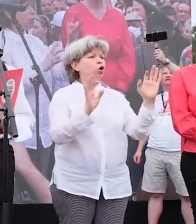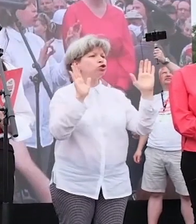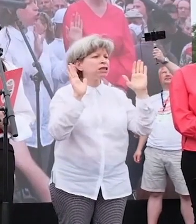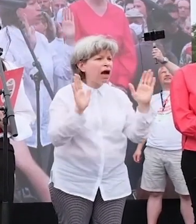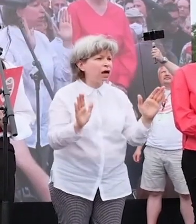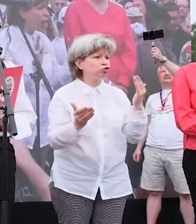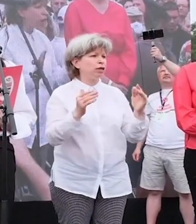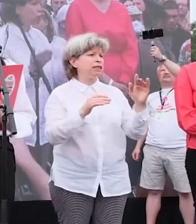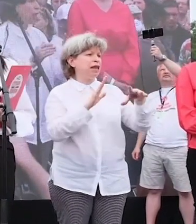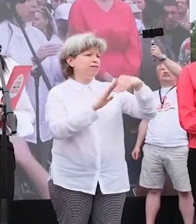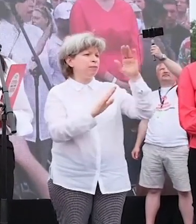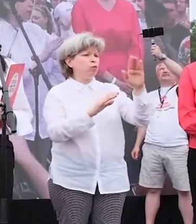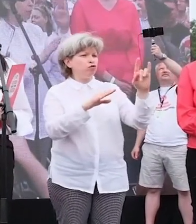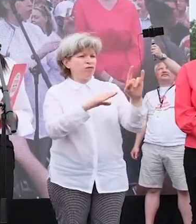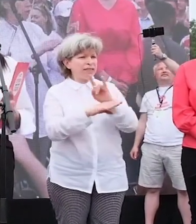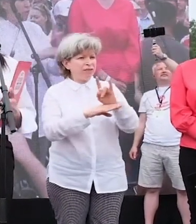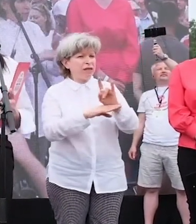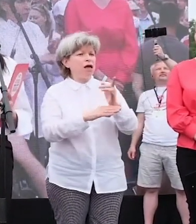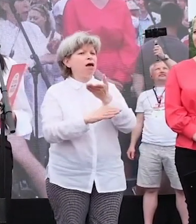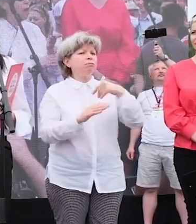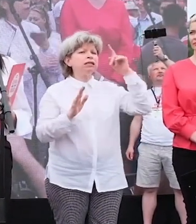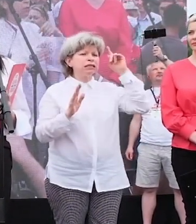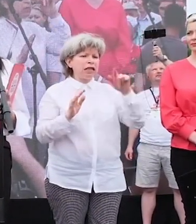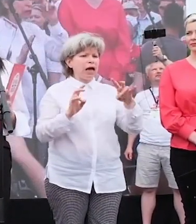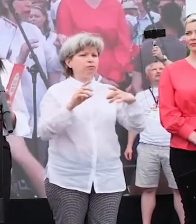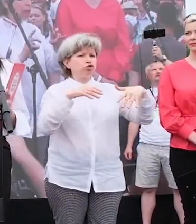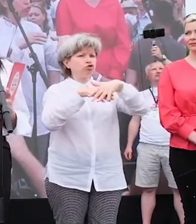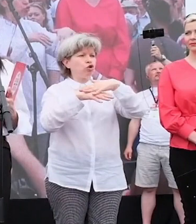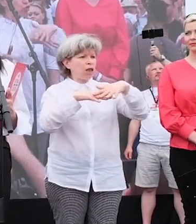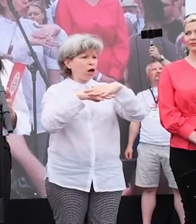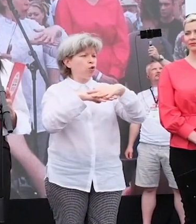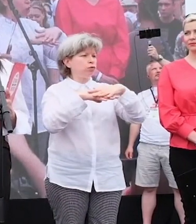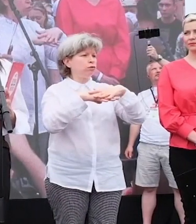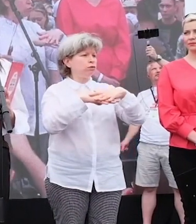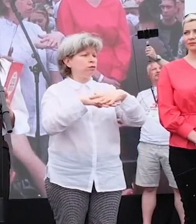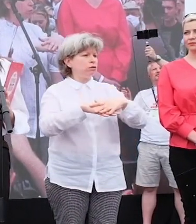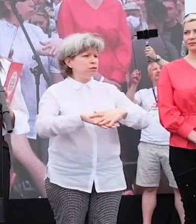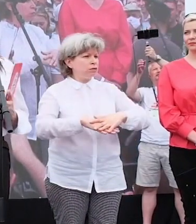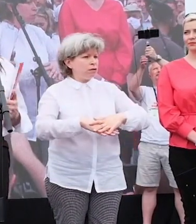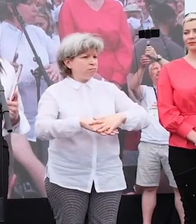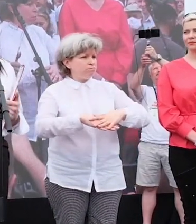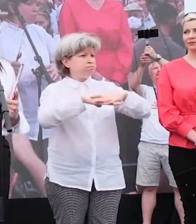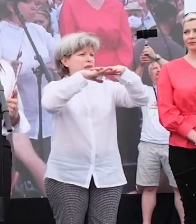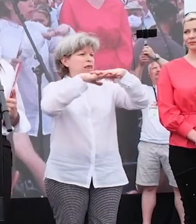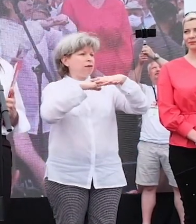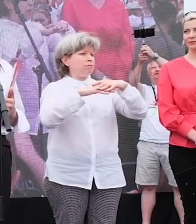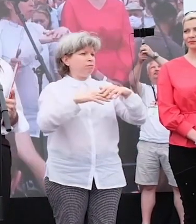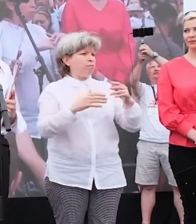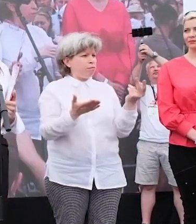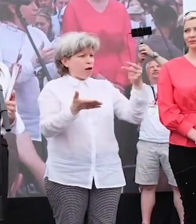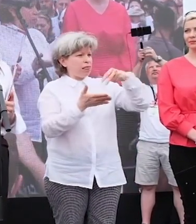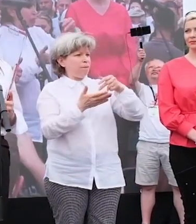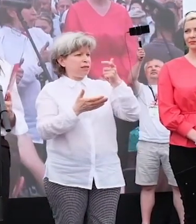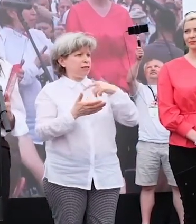Anche se la regolarità delle elezioni è compromessa, dice la candidata Svetlana Tikhanovskaya, sappiamo che le persone lasceranno il divano per far valere i